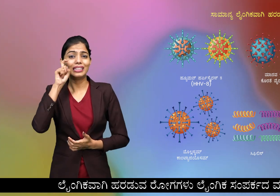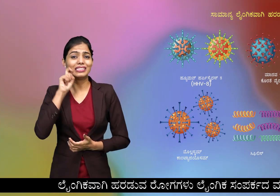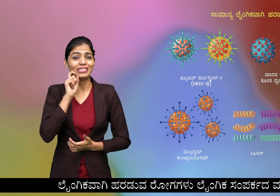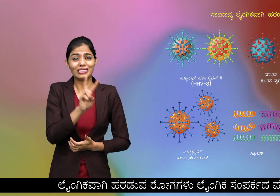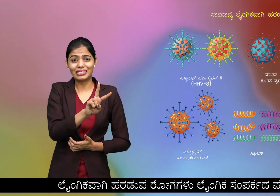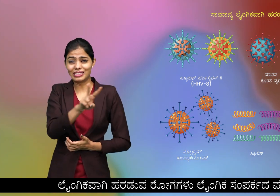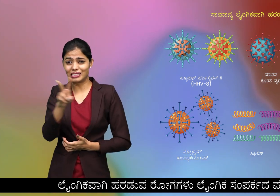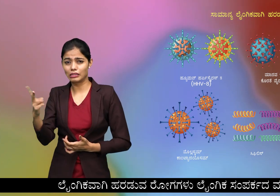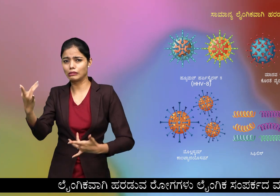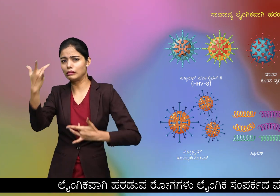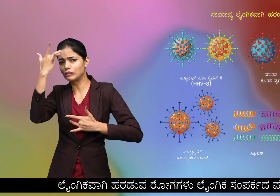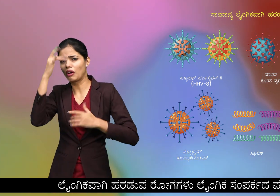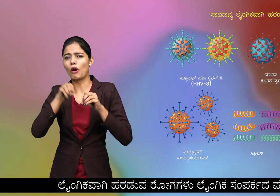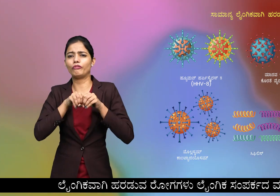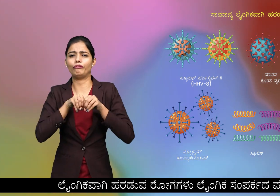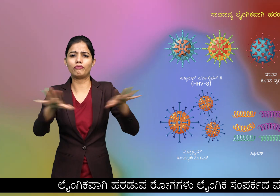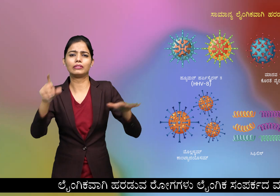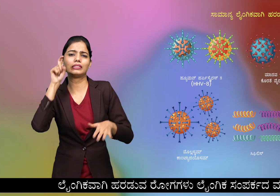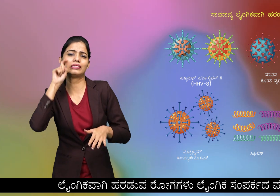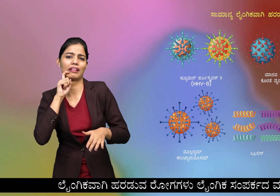ಲೈಂಗಿಕವಾಗಿ ಹರಡುವ ರೋಗಗಳು ಲೈಂಗಿಕ ಸಂಪರ್ಕದ ಮೂಲಕ ಹರಡುತ್ತವೆ.